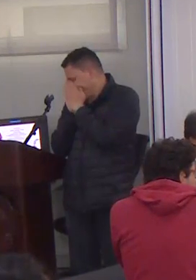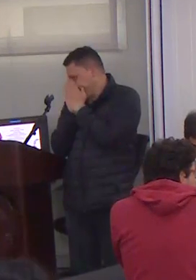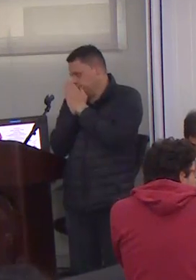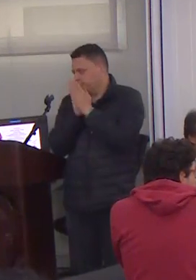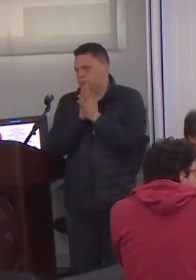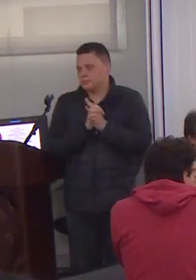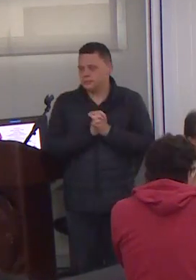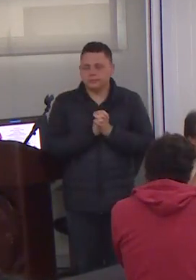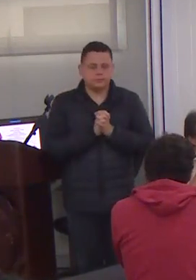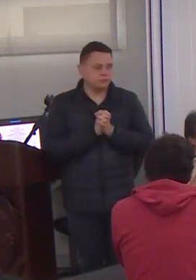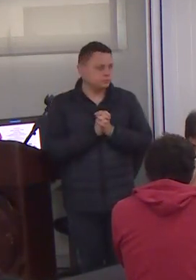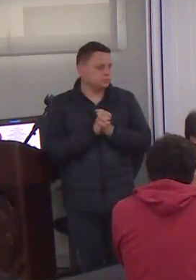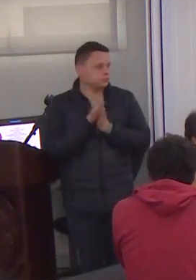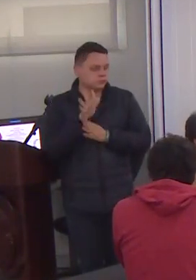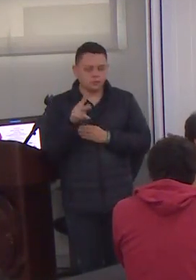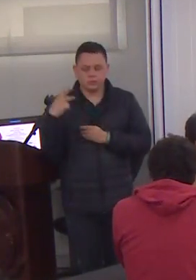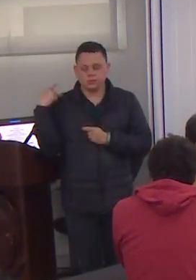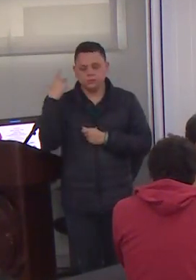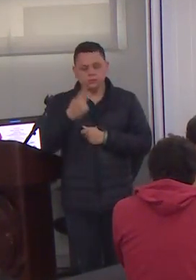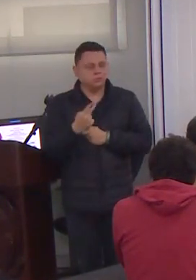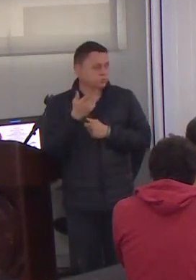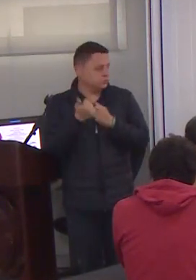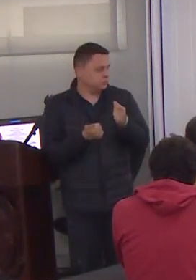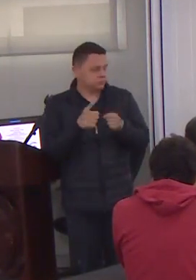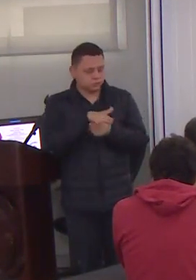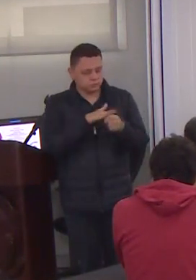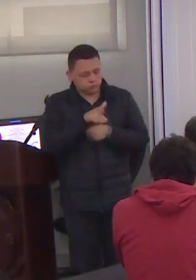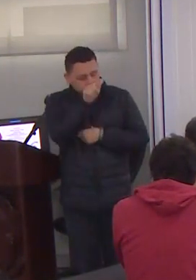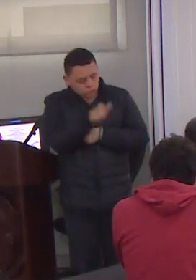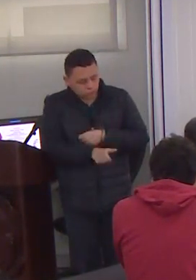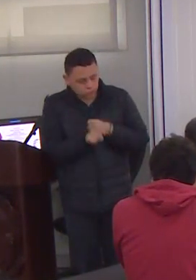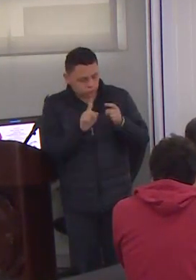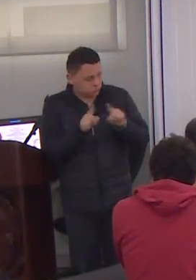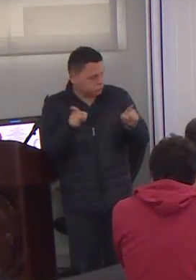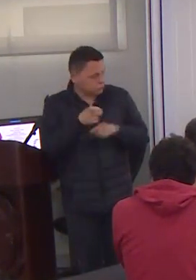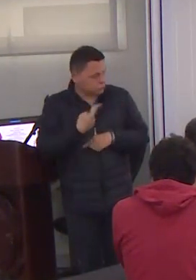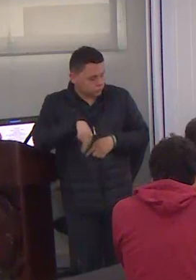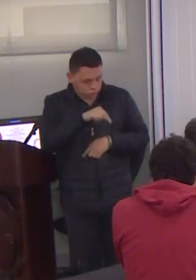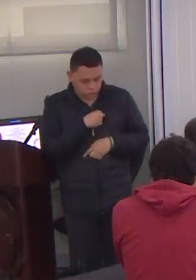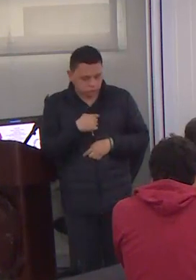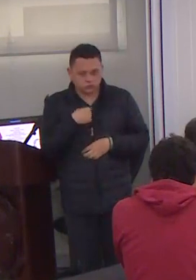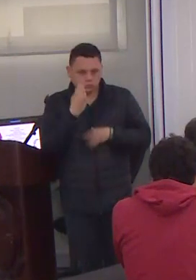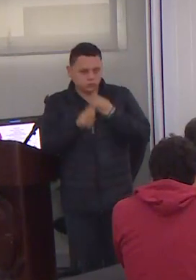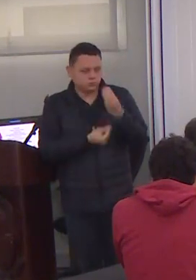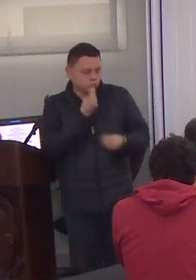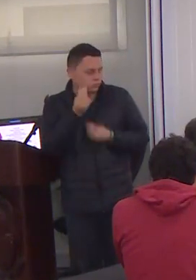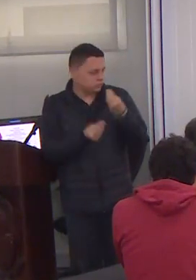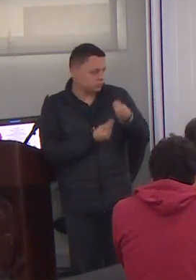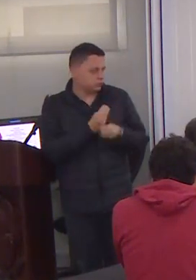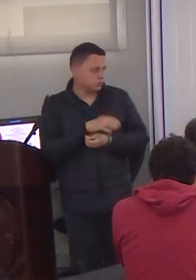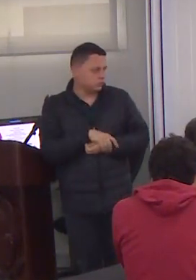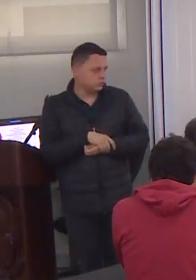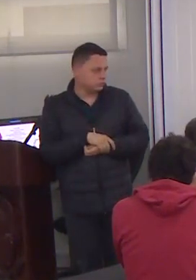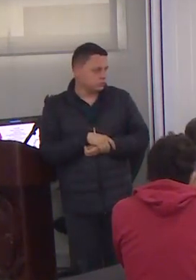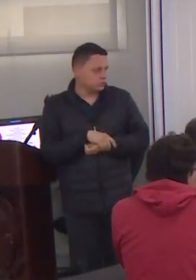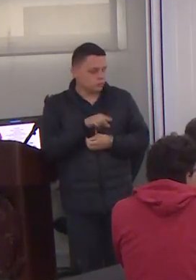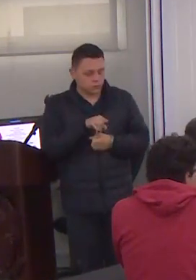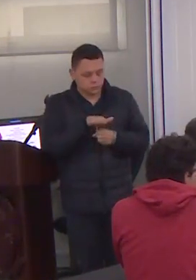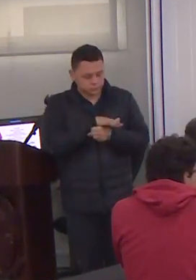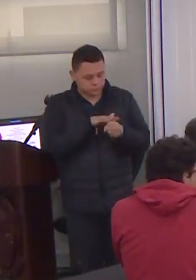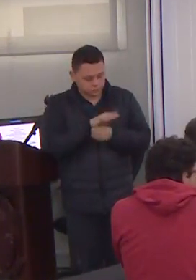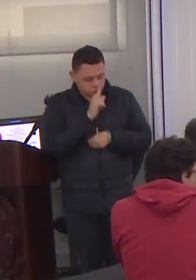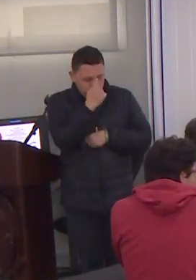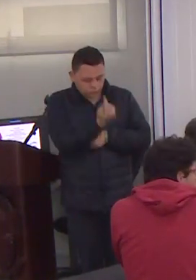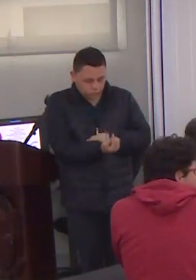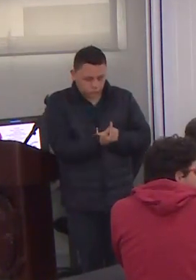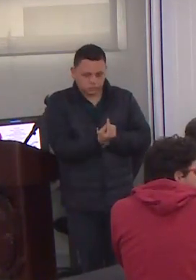o en ese historial que han tenido dentro de los sujetos sin embargo nosotros no hacemos la situación particular